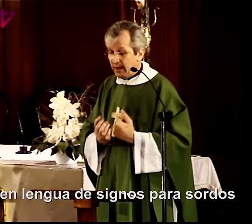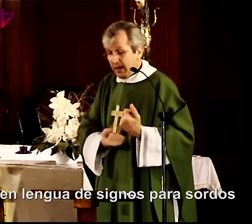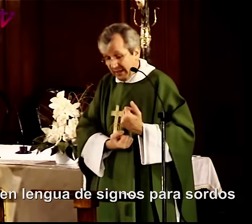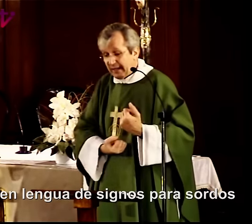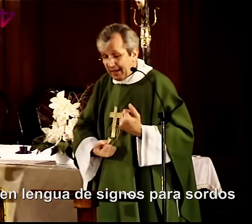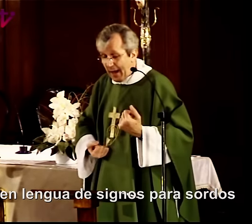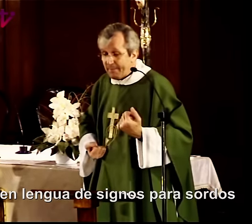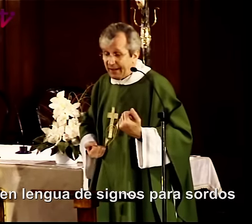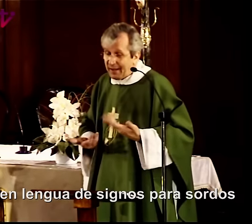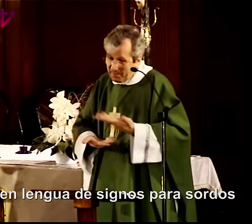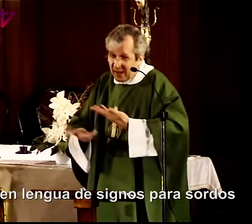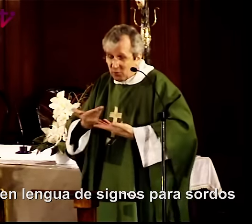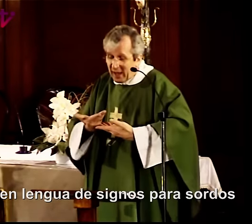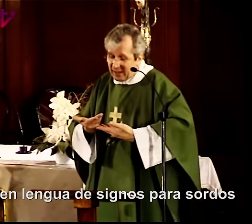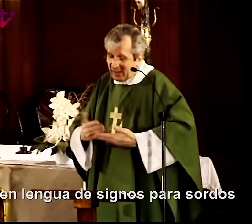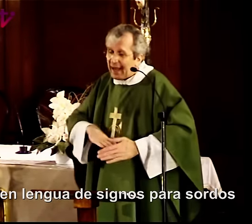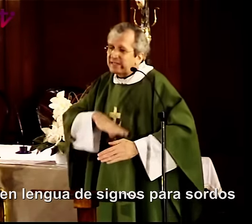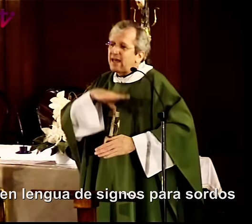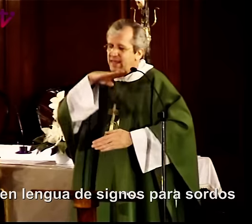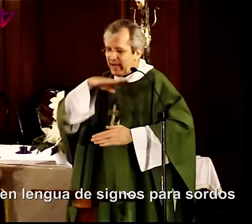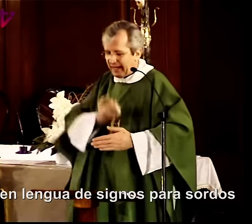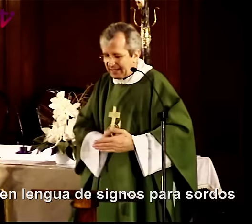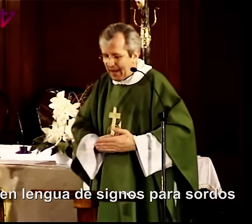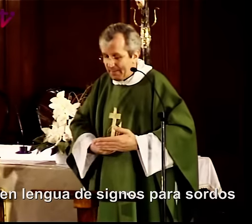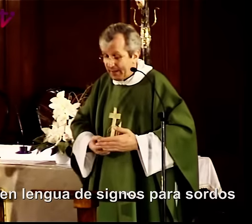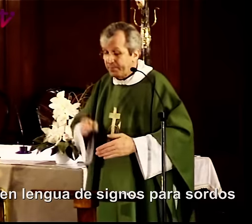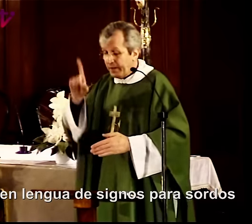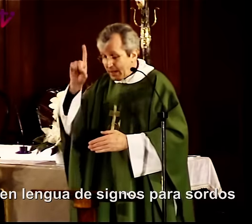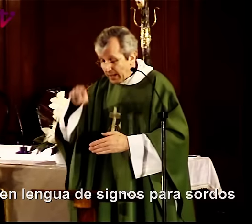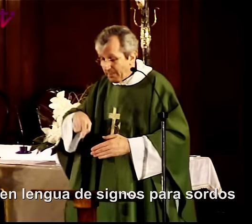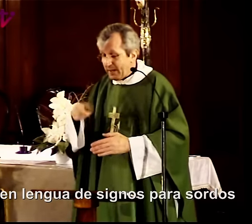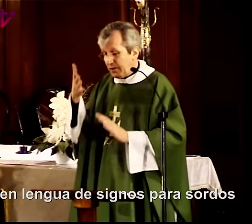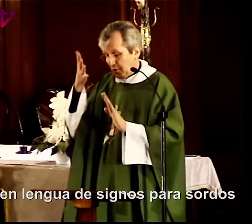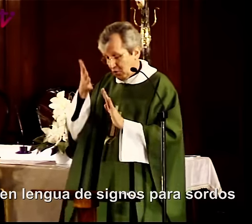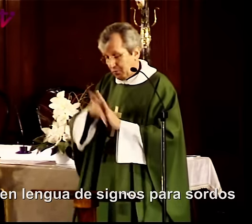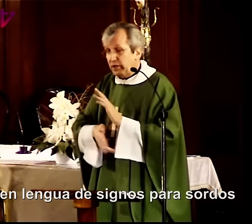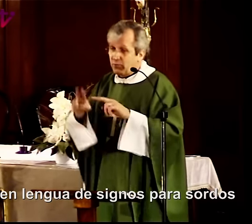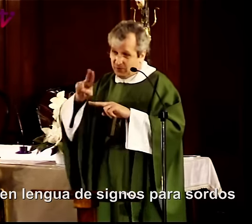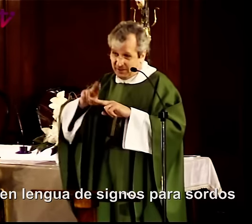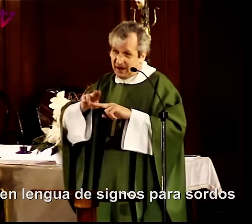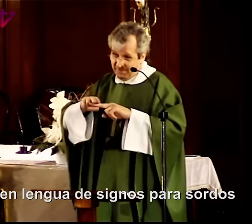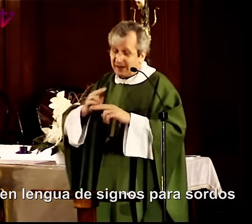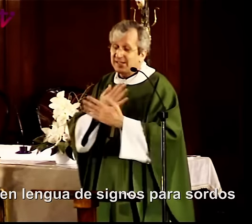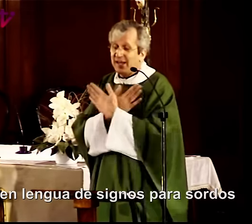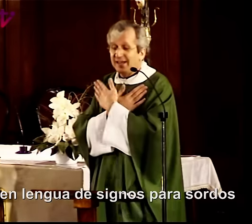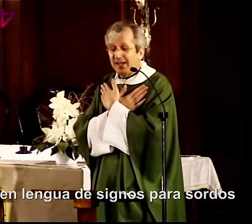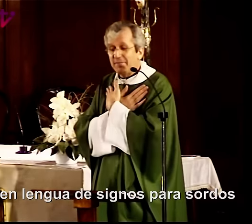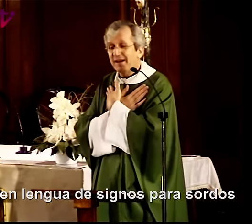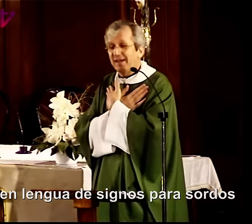que tienen hambre, ¿eh?, para ayudar, ¿eh?, a saciar esa hambre. Y también con motivo de la fiesta de la Virgen